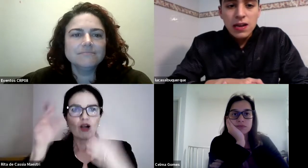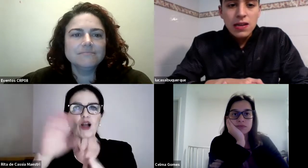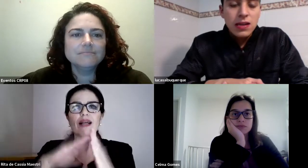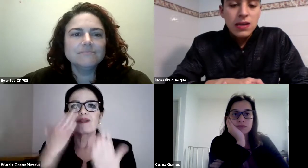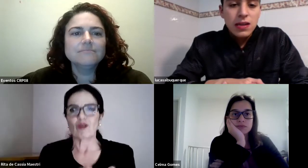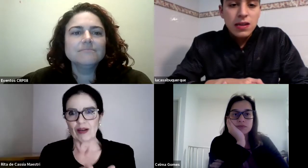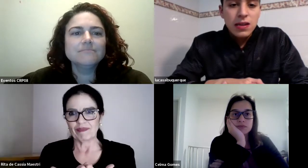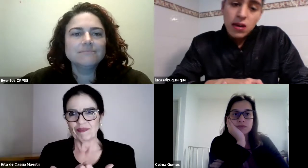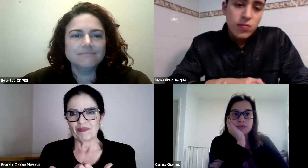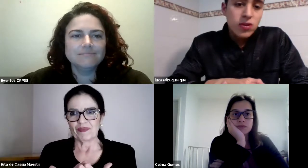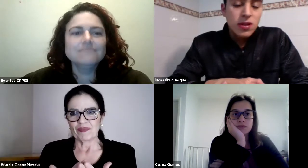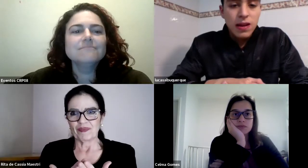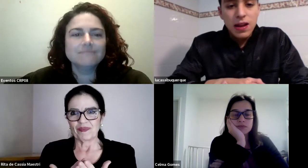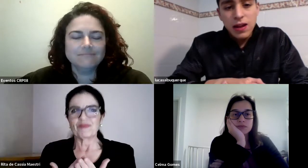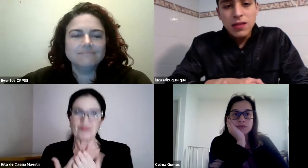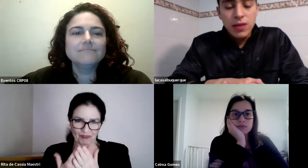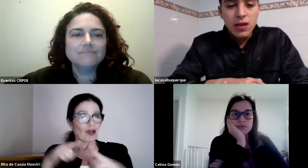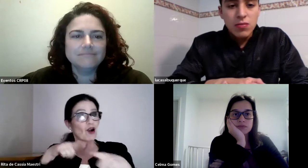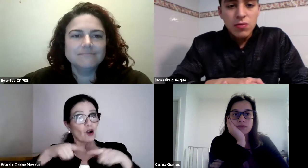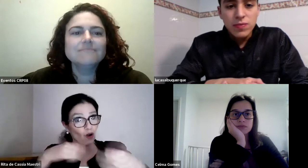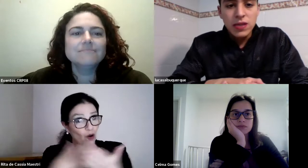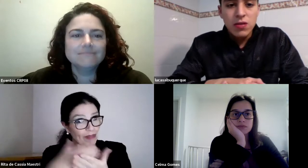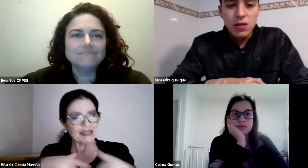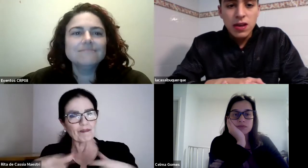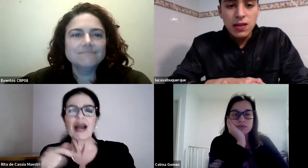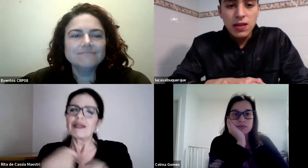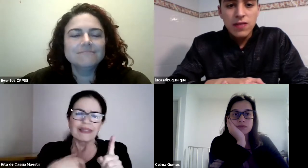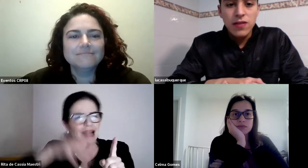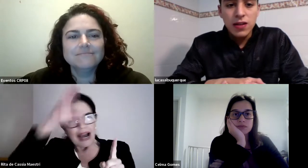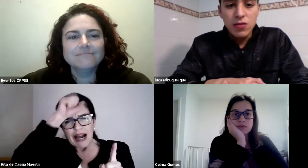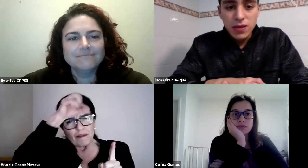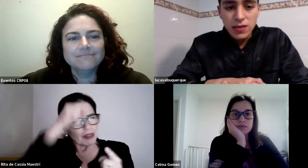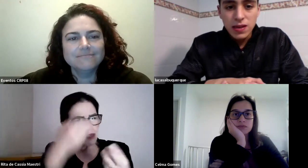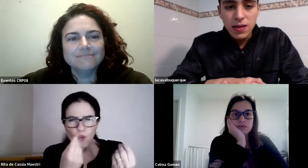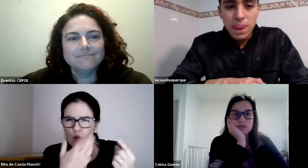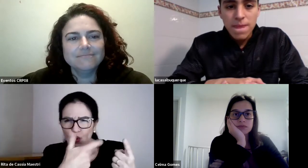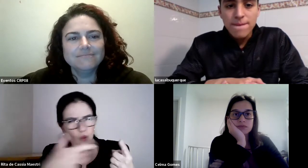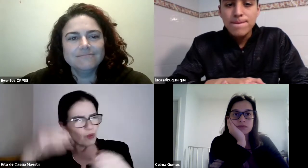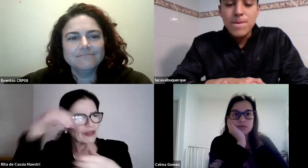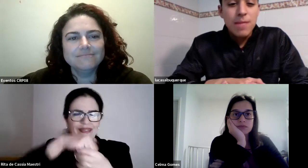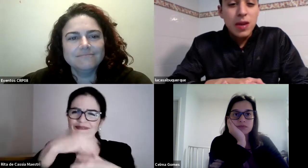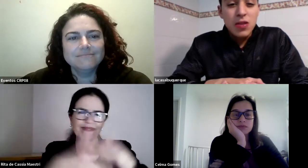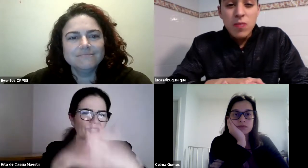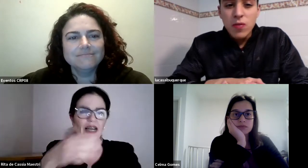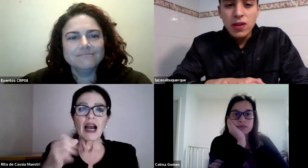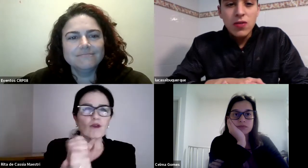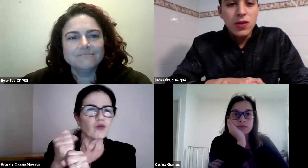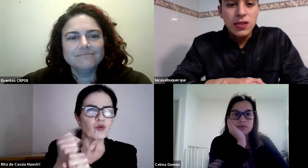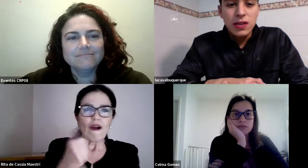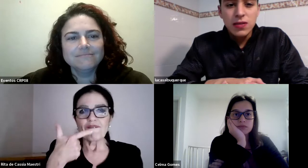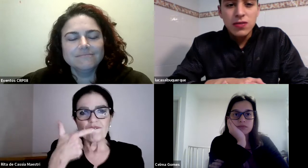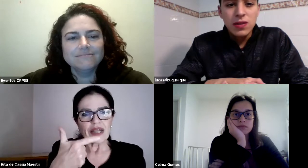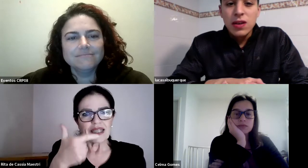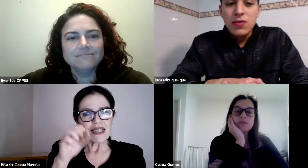ensinar e aí eu pude trabalhar lá também, né, como psicóloga e atender. Foi lá que eu comecei. Aprendi muita